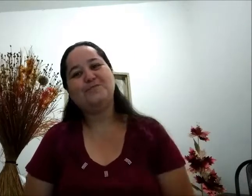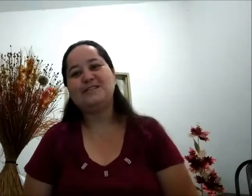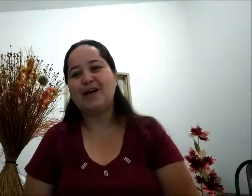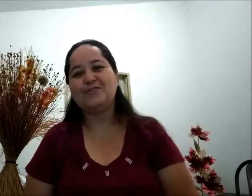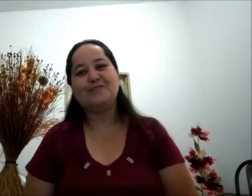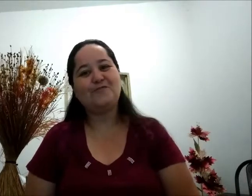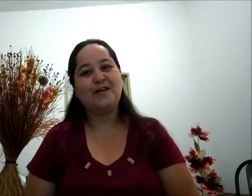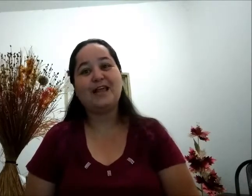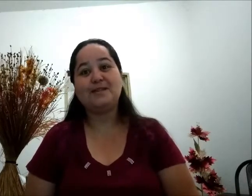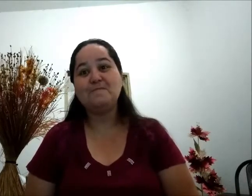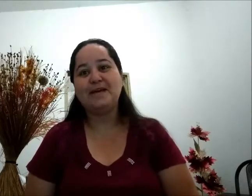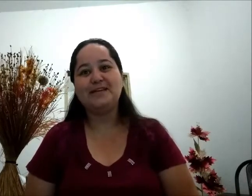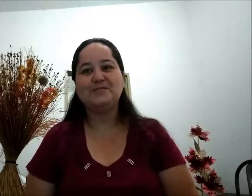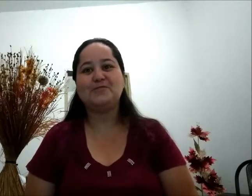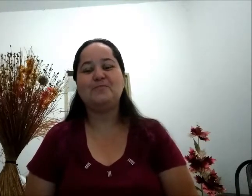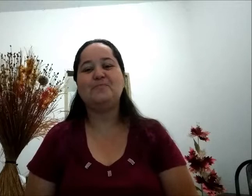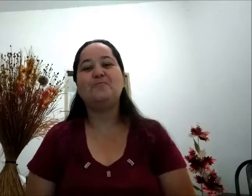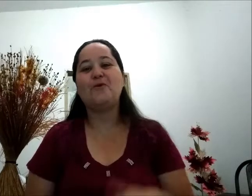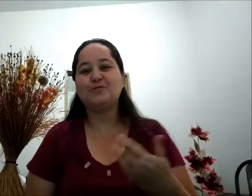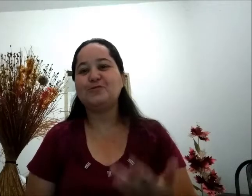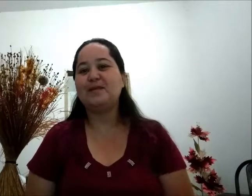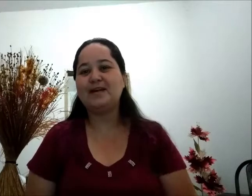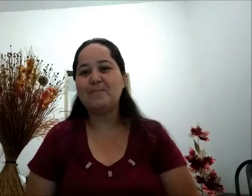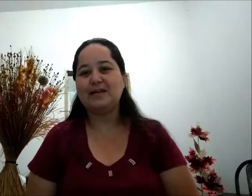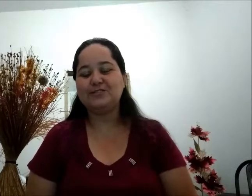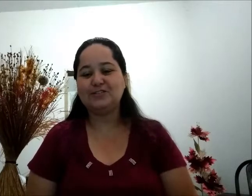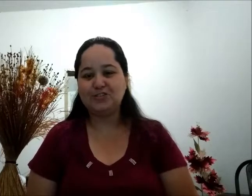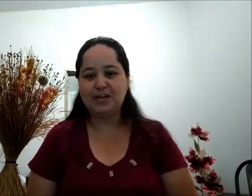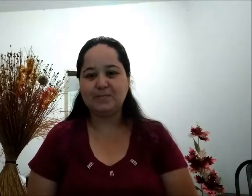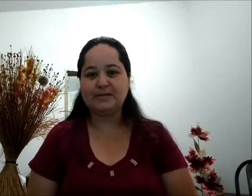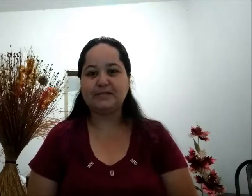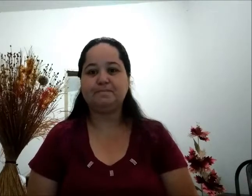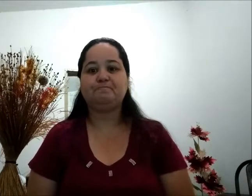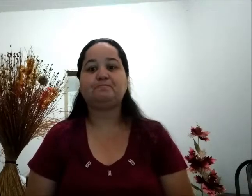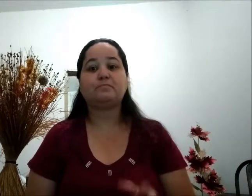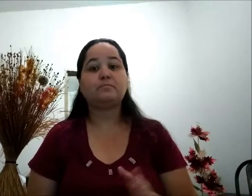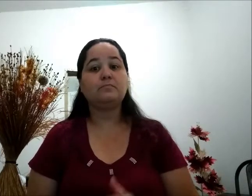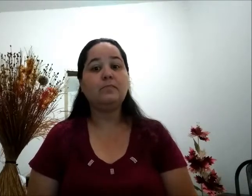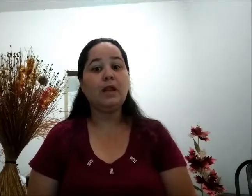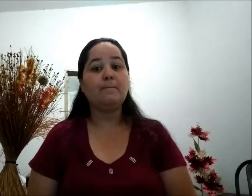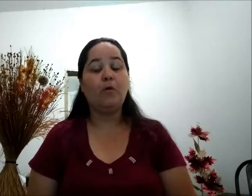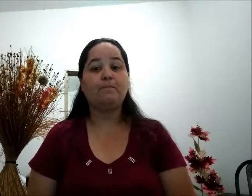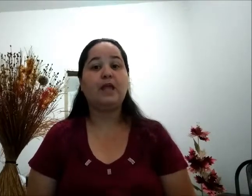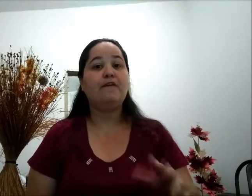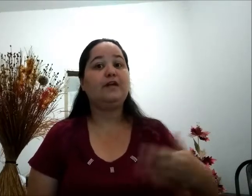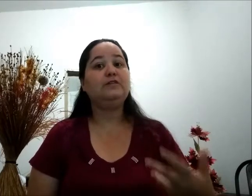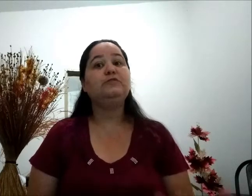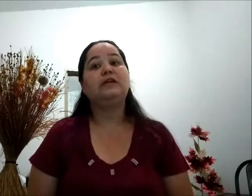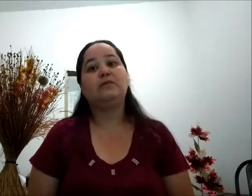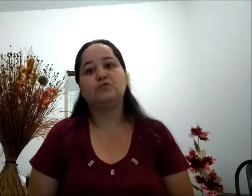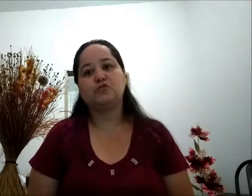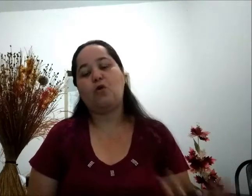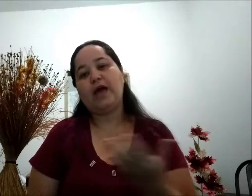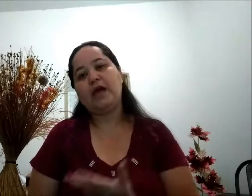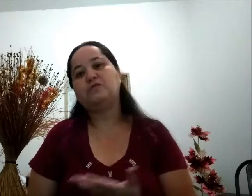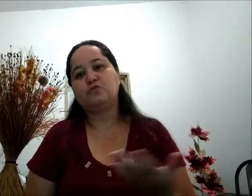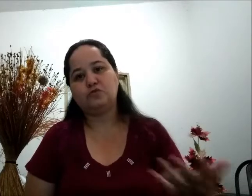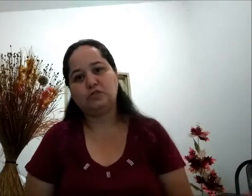próximas aulas eu vou falar também um pouco sobre a gramática de Libras. Bom, falando em termos corretos